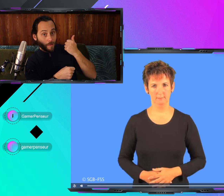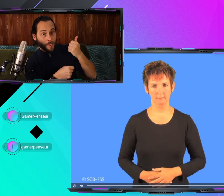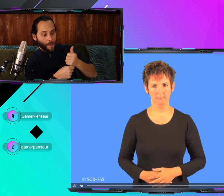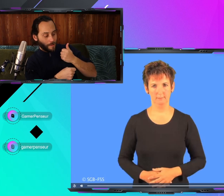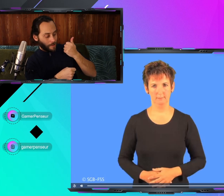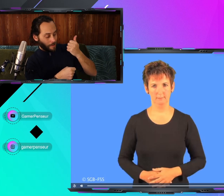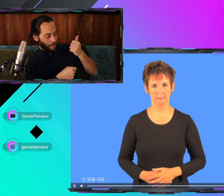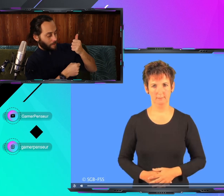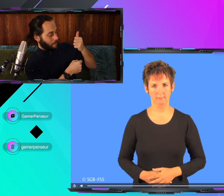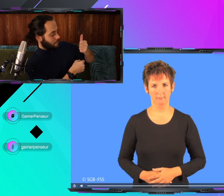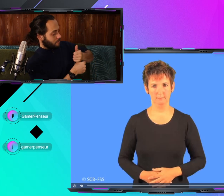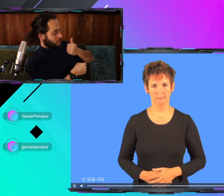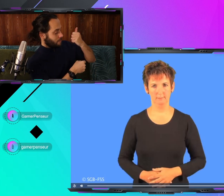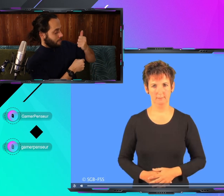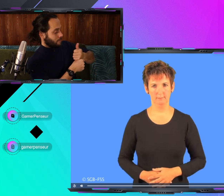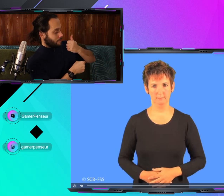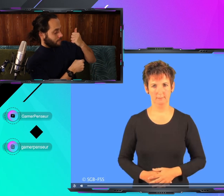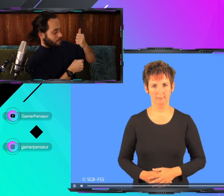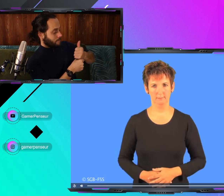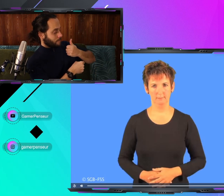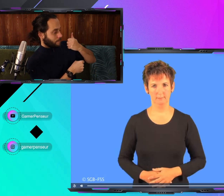C'est comme ça, c'est...